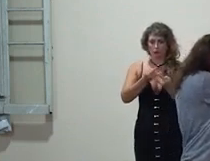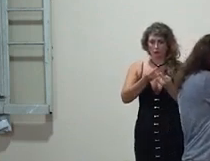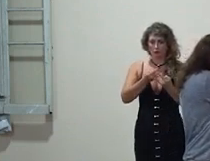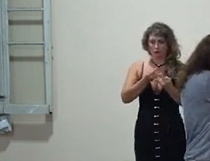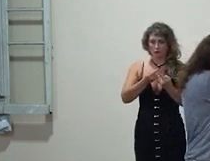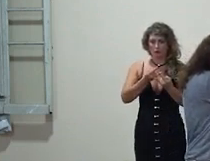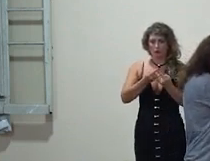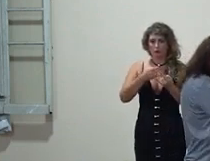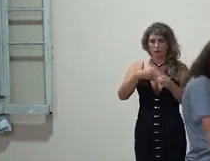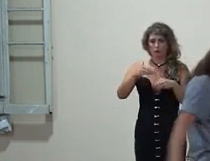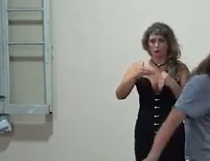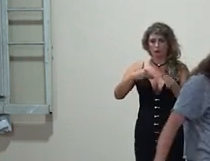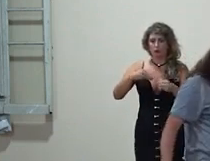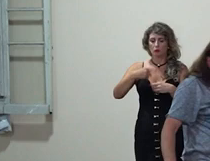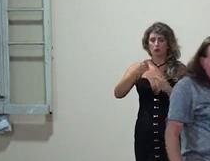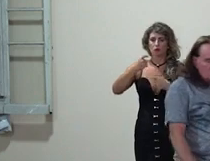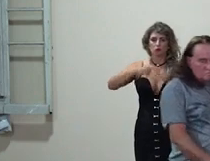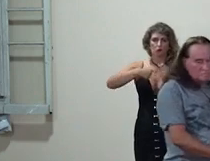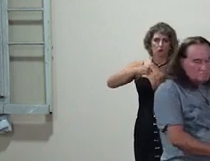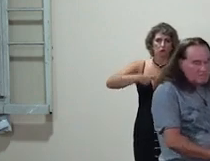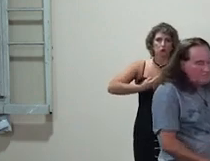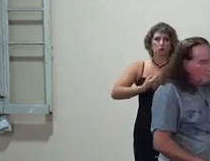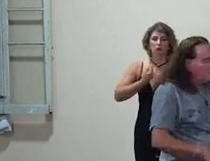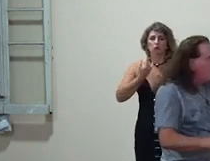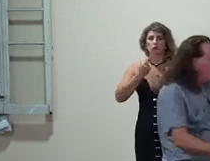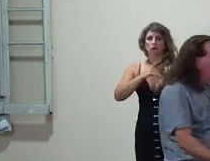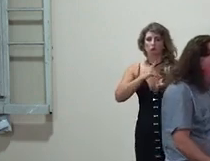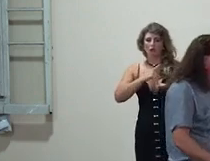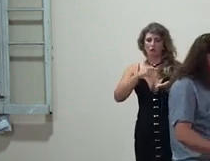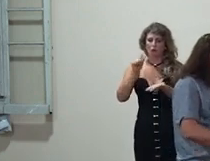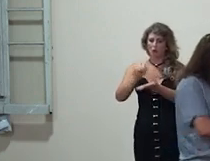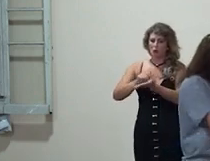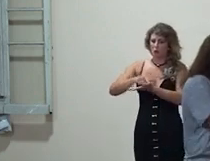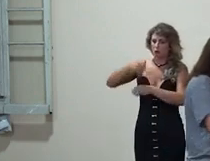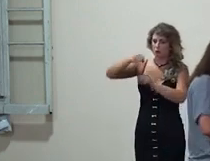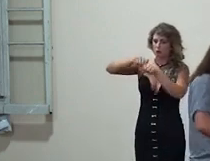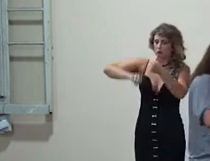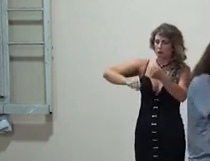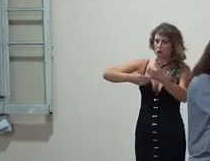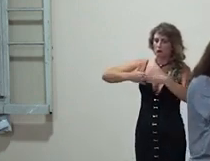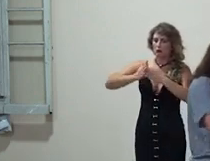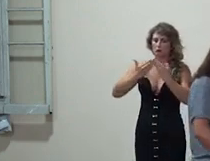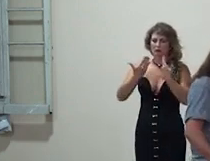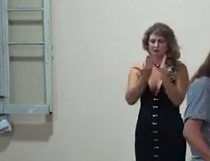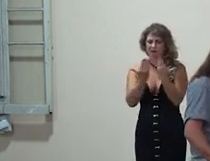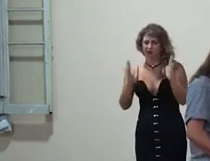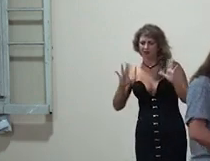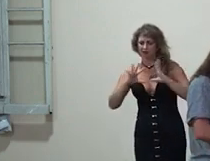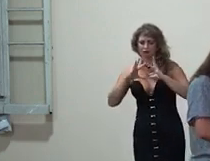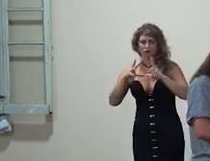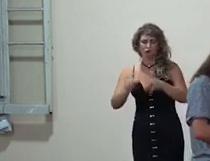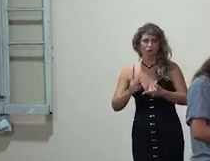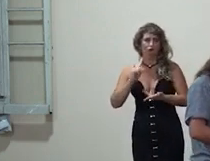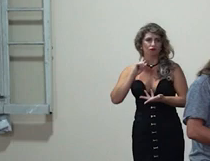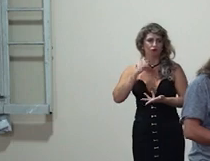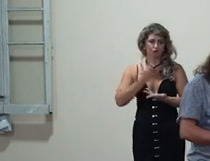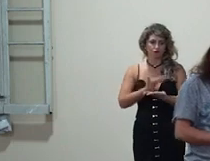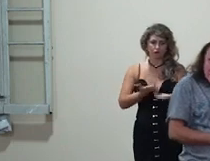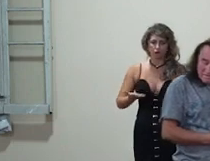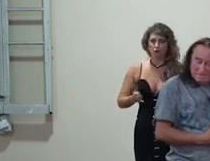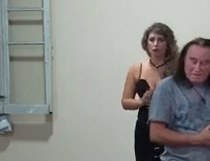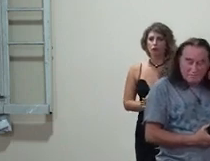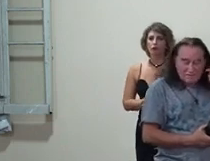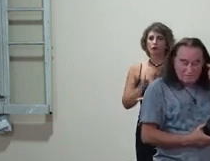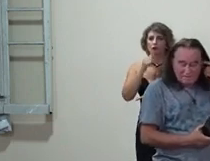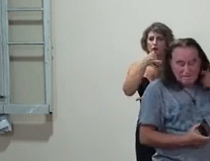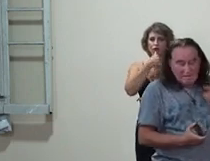com sacanagem, com papel, quebraram a entrada ali, tudo. Tá? Então é uma coisa que